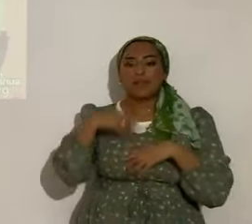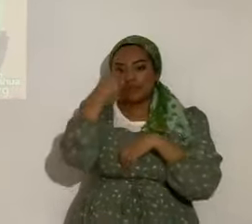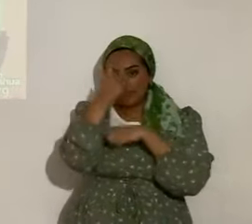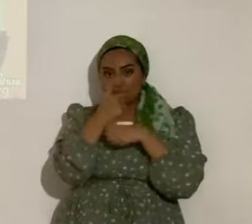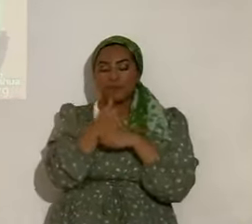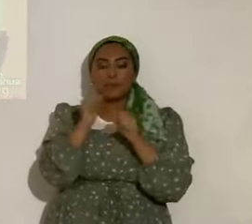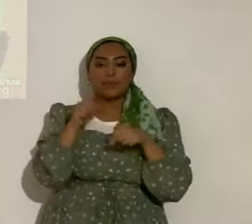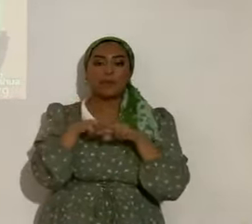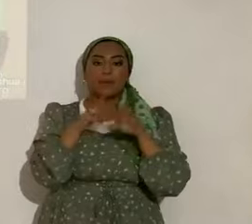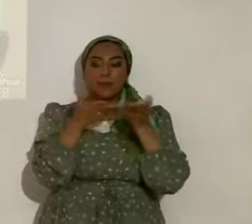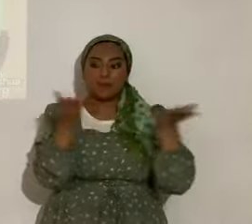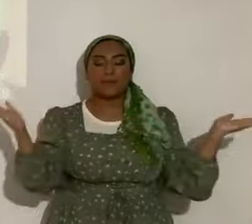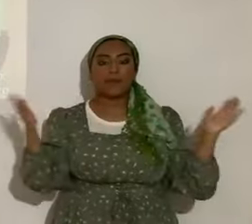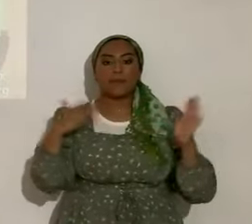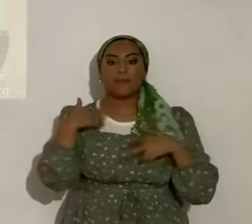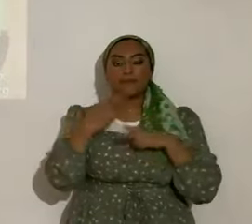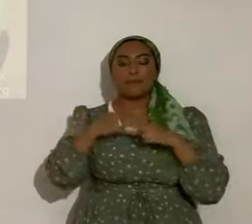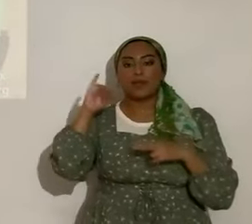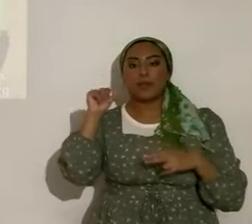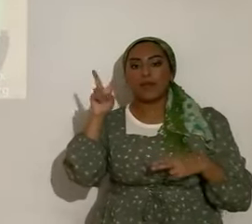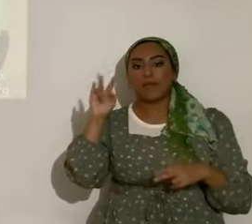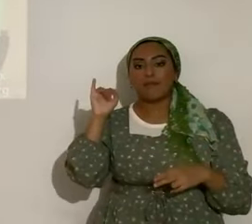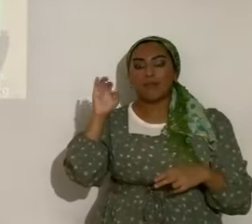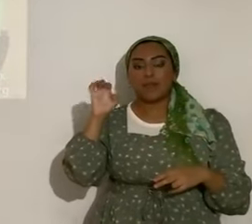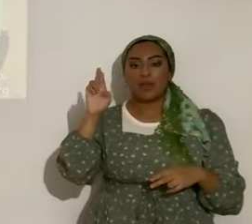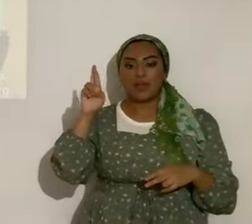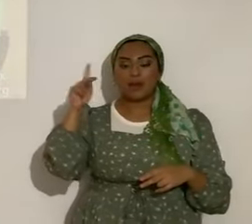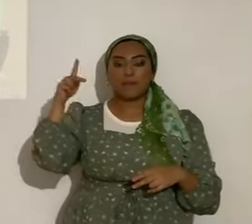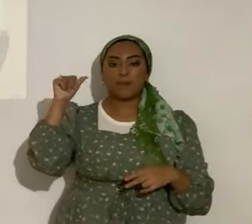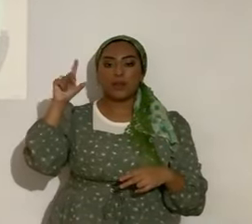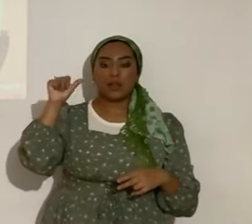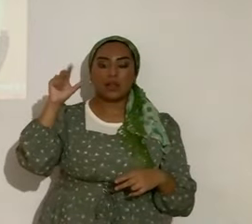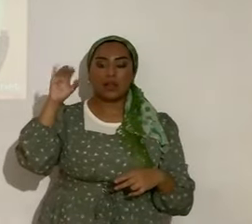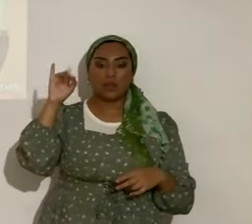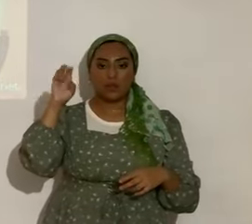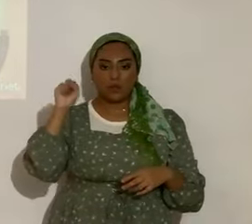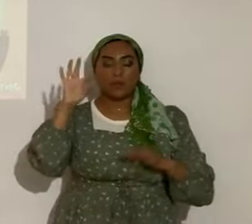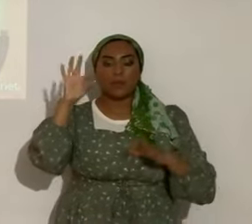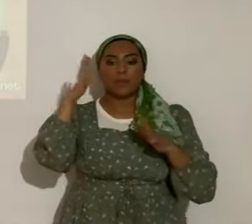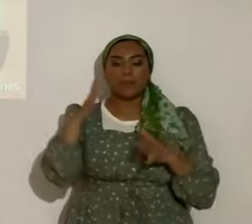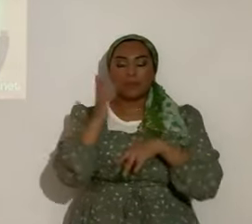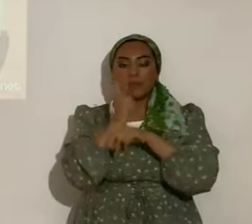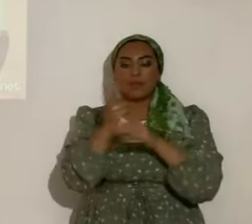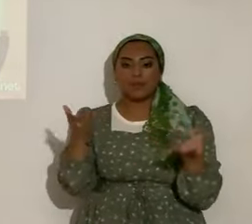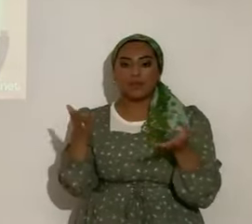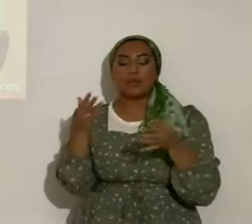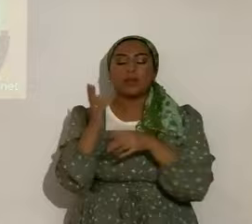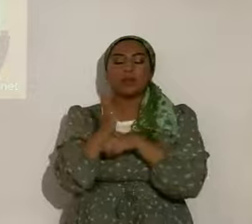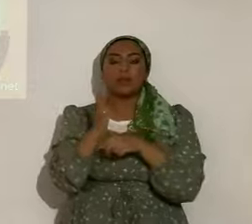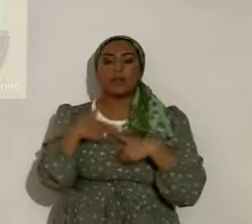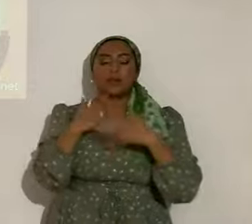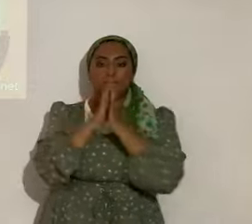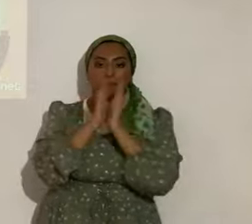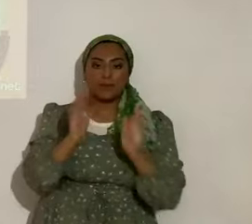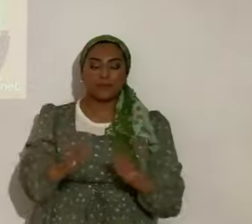tomar asiento. Soy su servidor, Dr. Javier Palacios Celorio, Roy, pastor de la congregación Gozo y Paz en Tehuacán, Puebla,